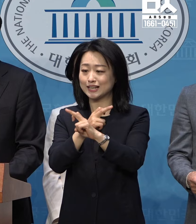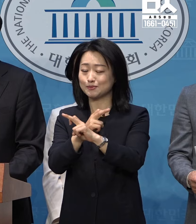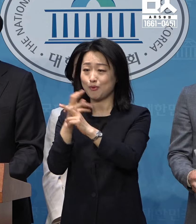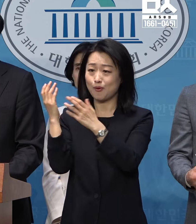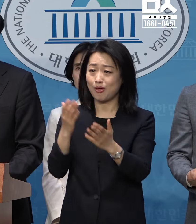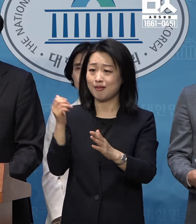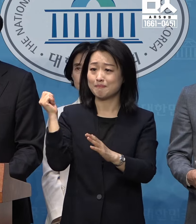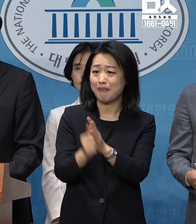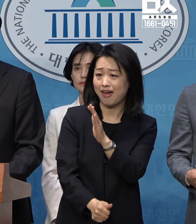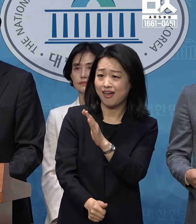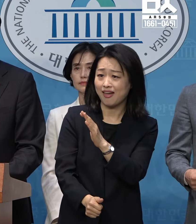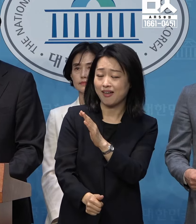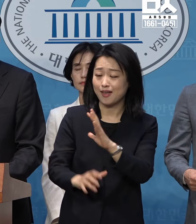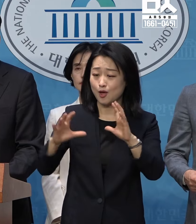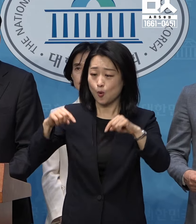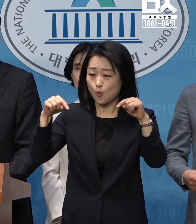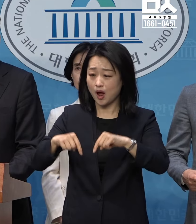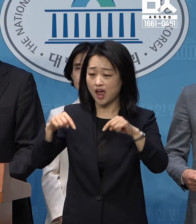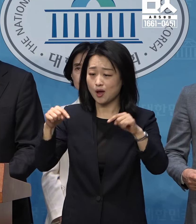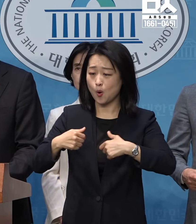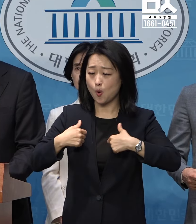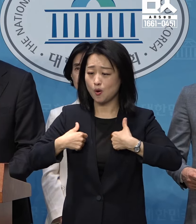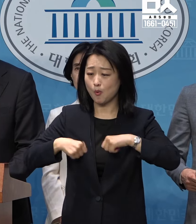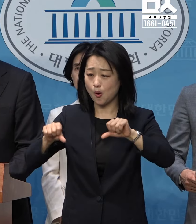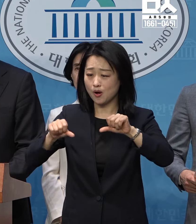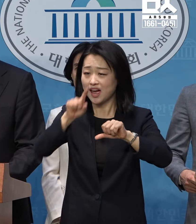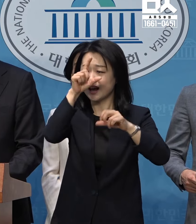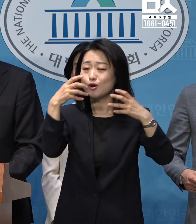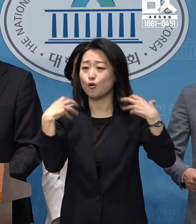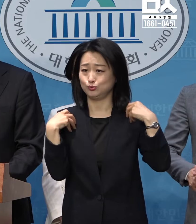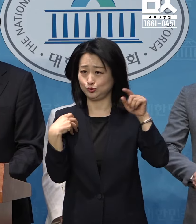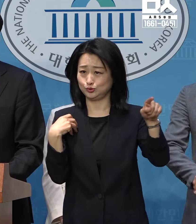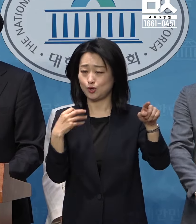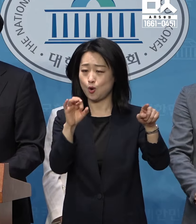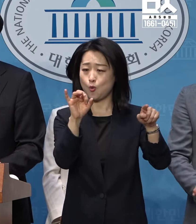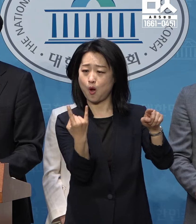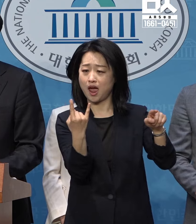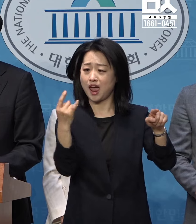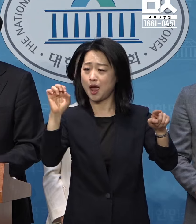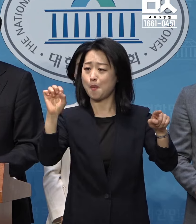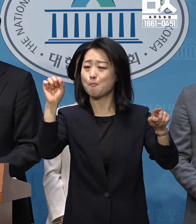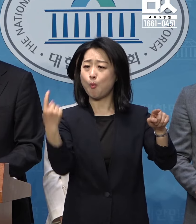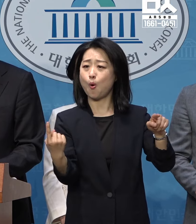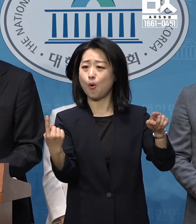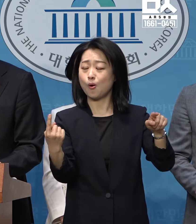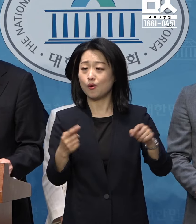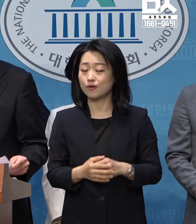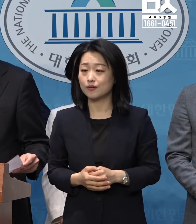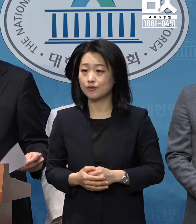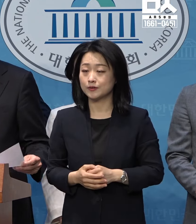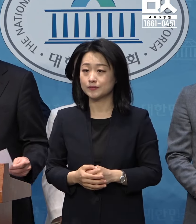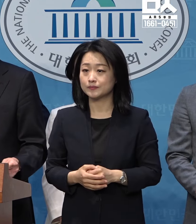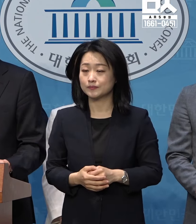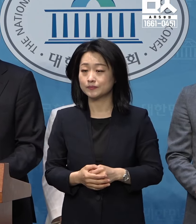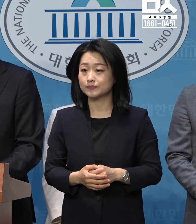외포정, 즉 외교를 포기한 정권입니다. 윤석열 대통령은 가치 외교를